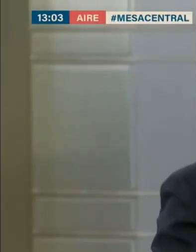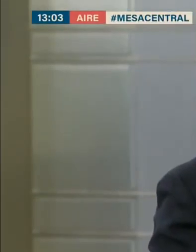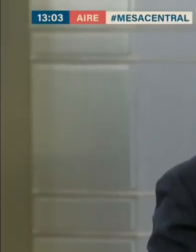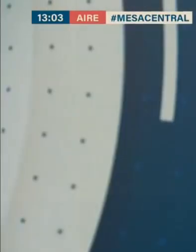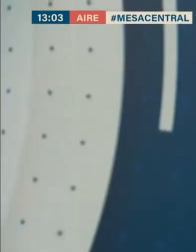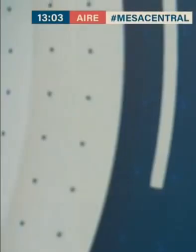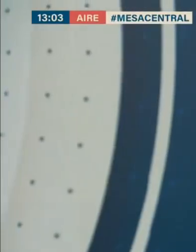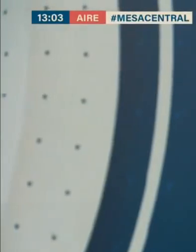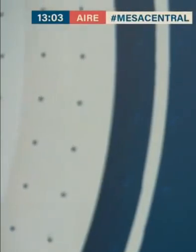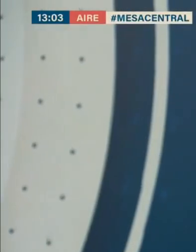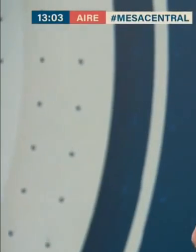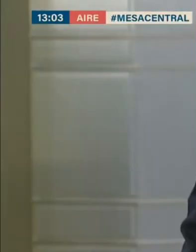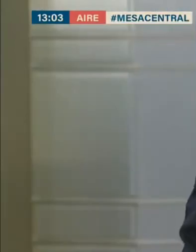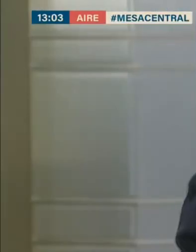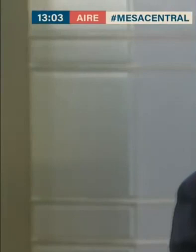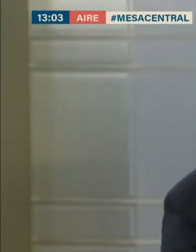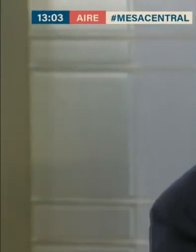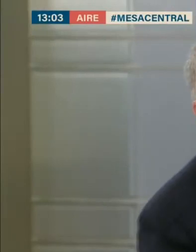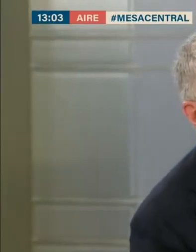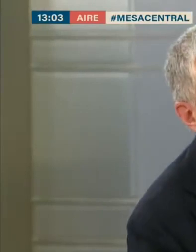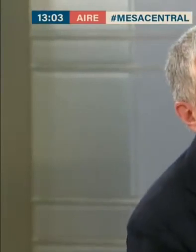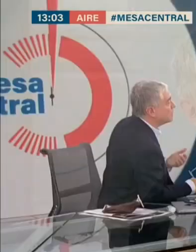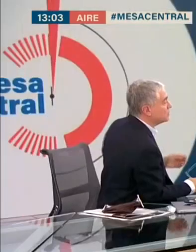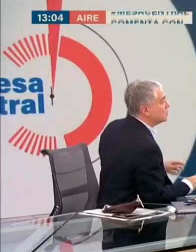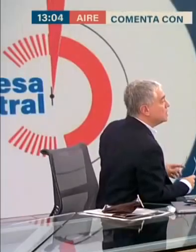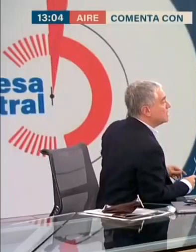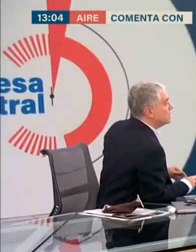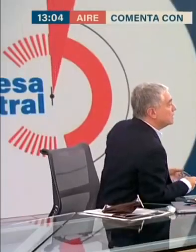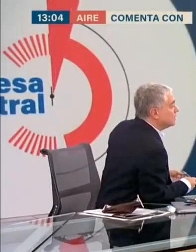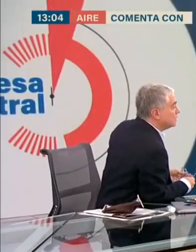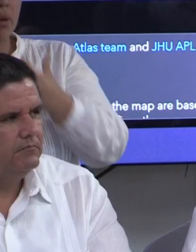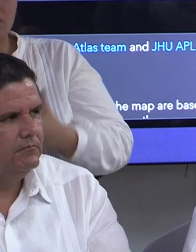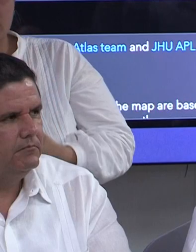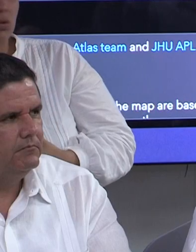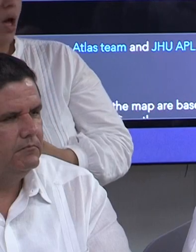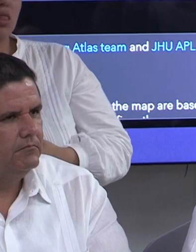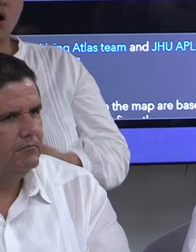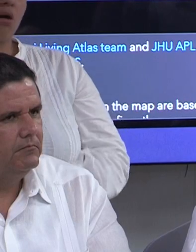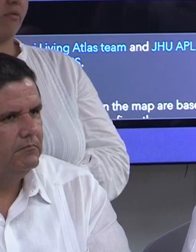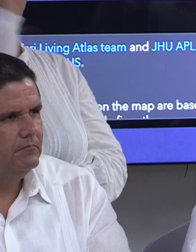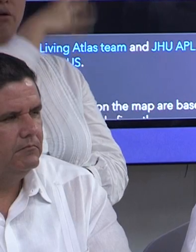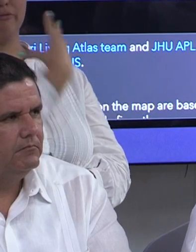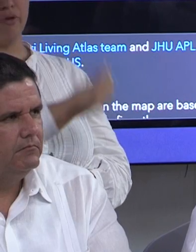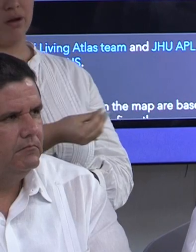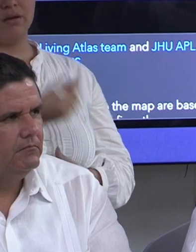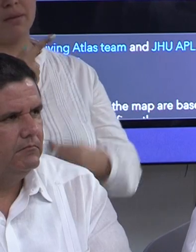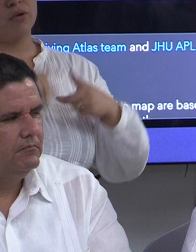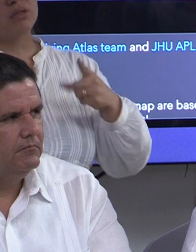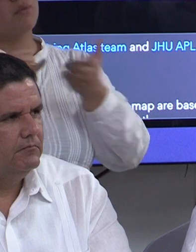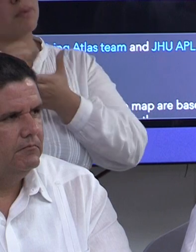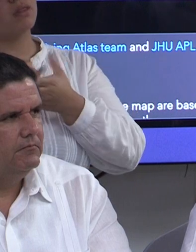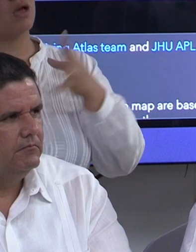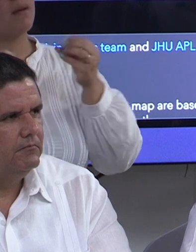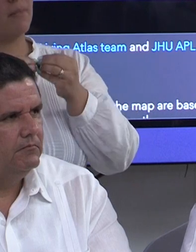cuestionamientos por su gestión de la pandemia de coronavirus y sus polémicas declaraciones el cese de la ministra rosario turner el pasado